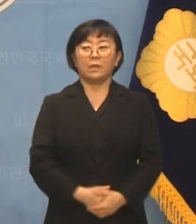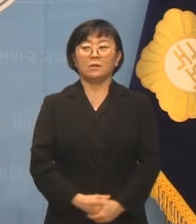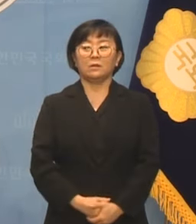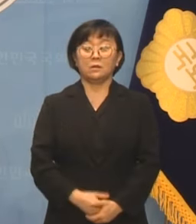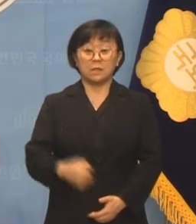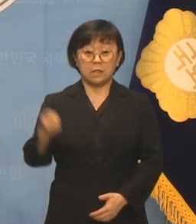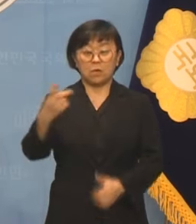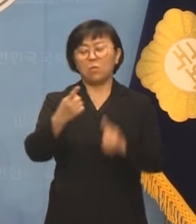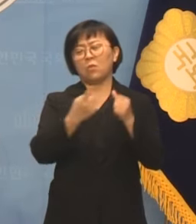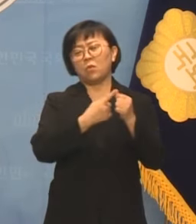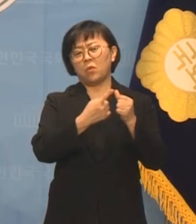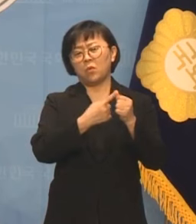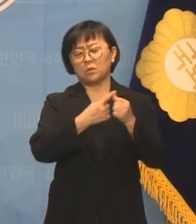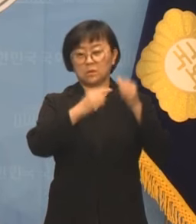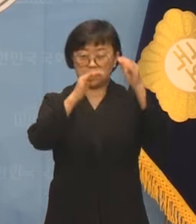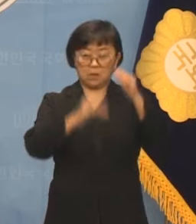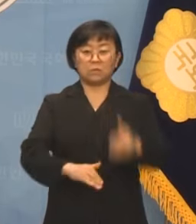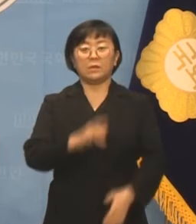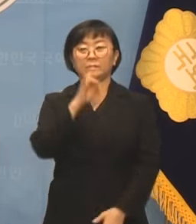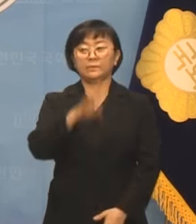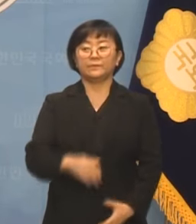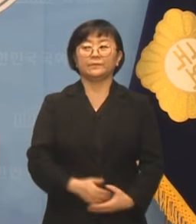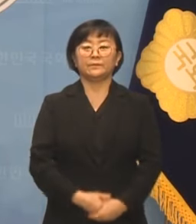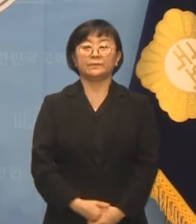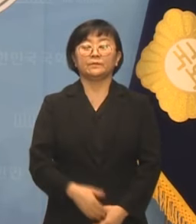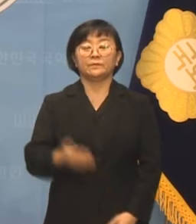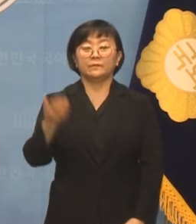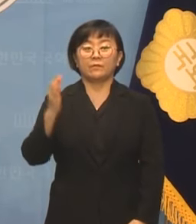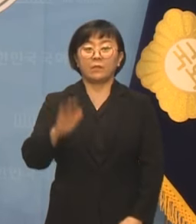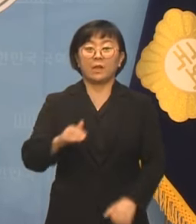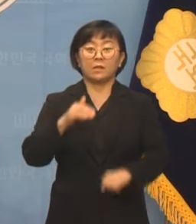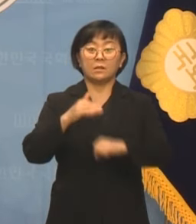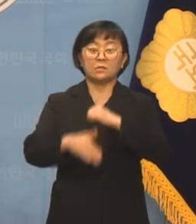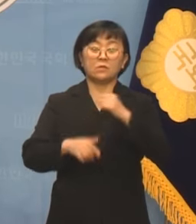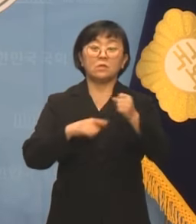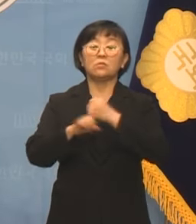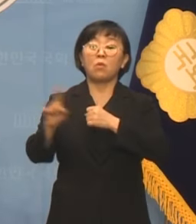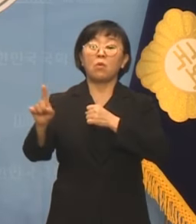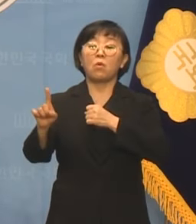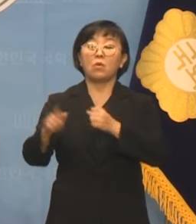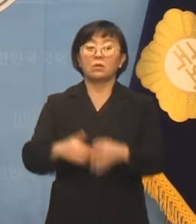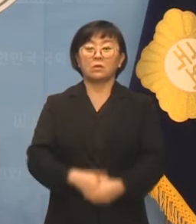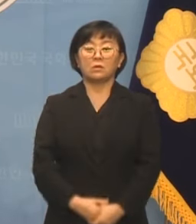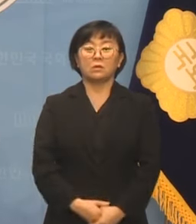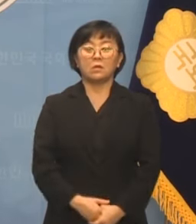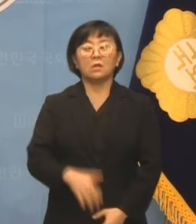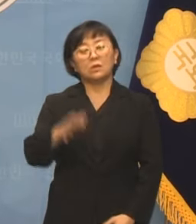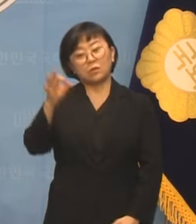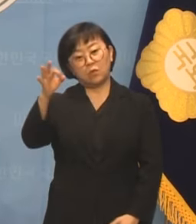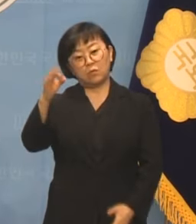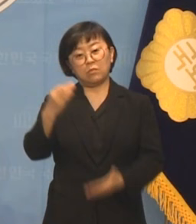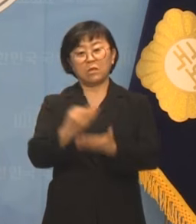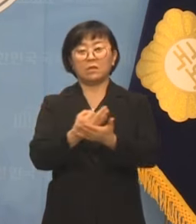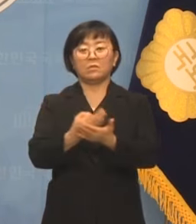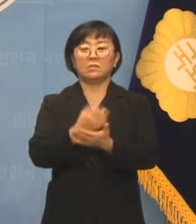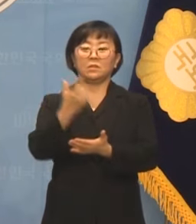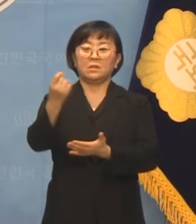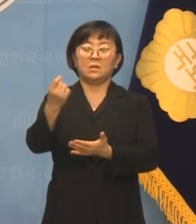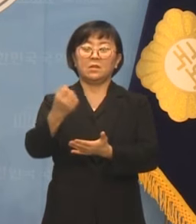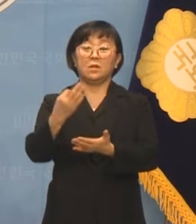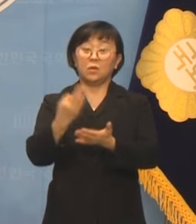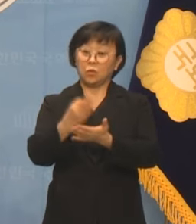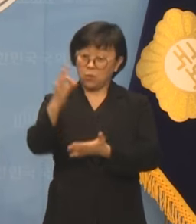그리고 모욕적인 내용들을 하면 안 됩니다. 그런데 이렇게 하는 이유가 다 무엇일까요? 돈이 된다고 들었는데요.